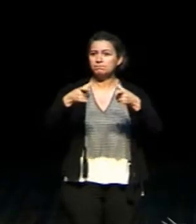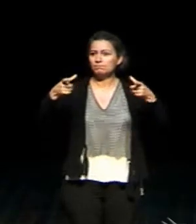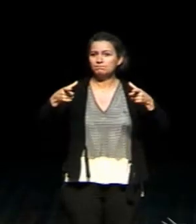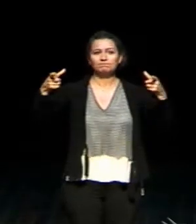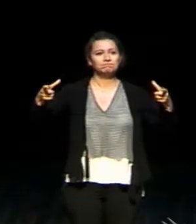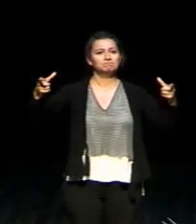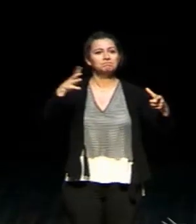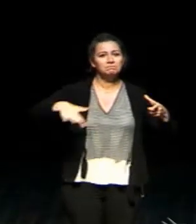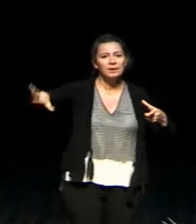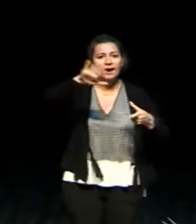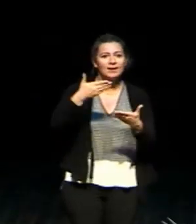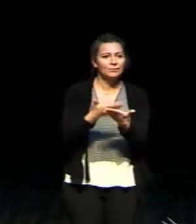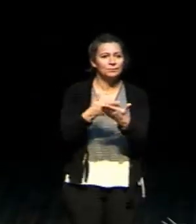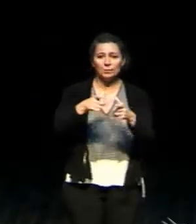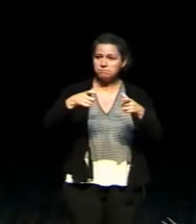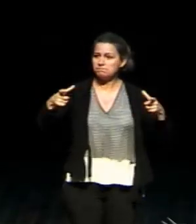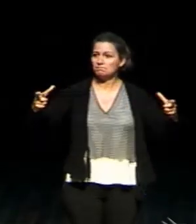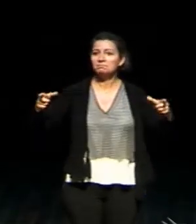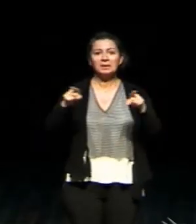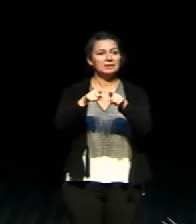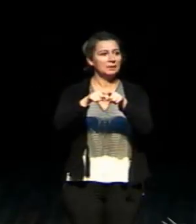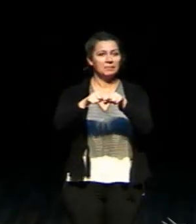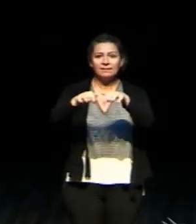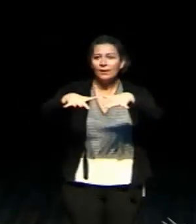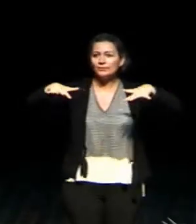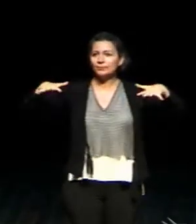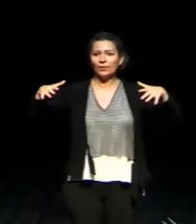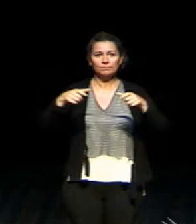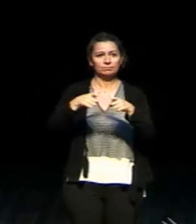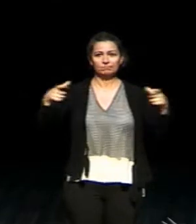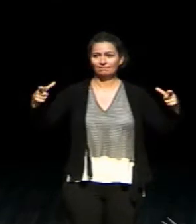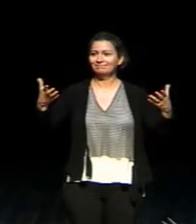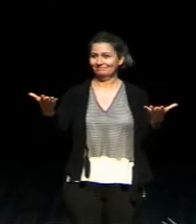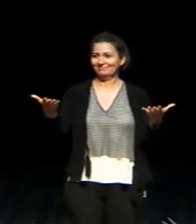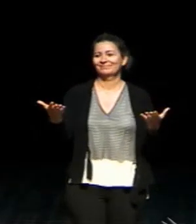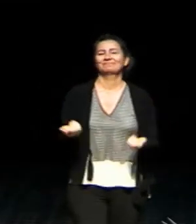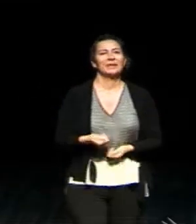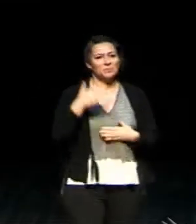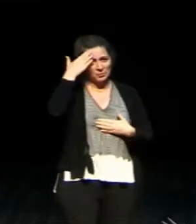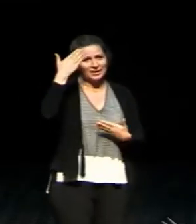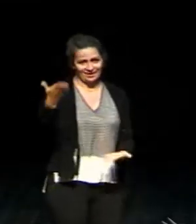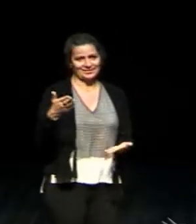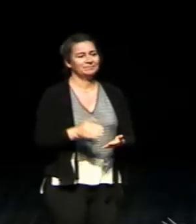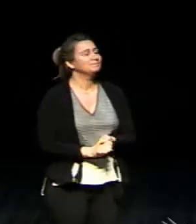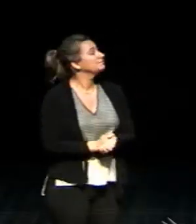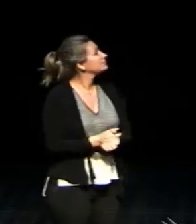estão acontecendo. A gente sabe que as pesquisas estão aumentando bastante, isso é importante, a presença de todos vocês pesquisadores